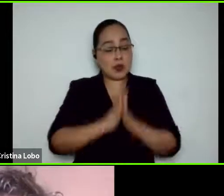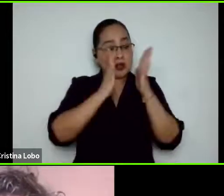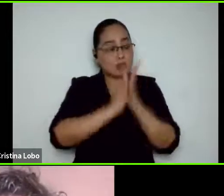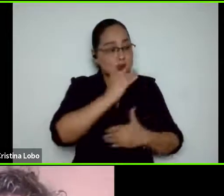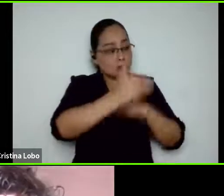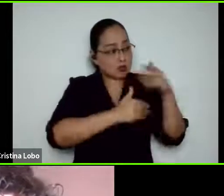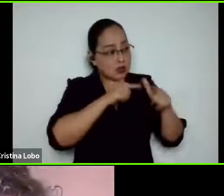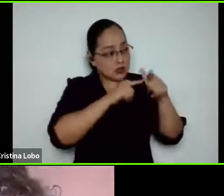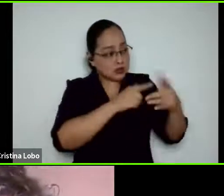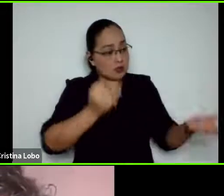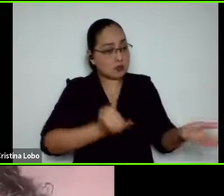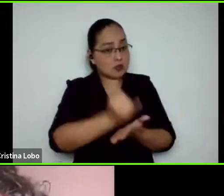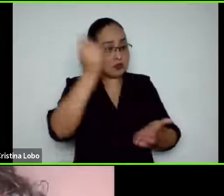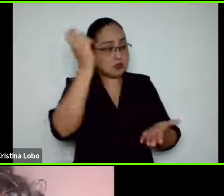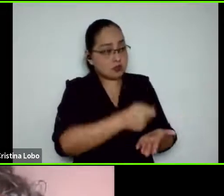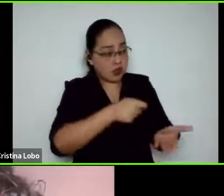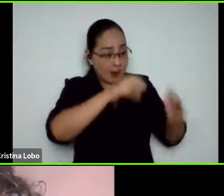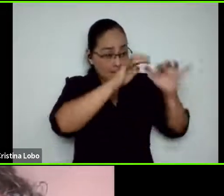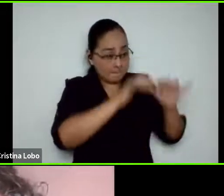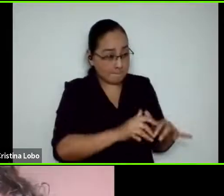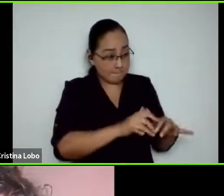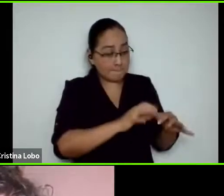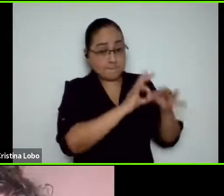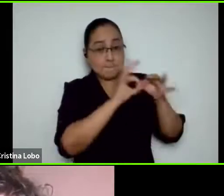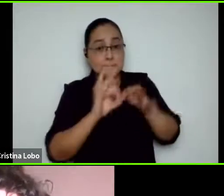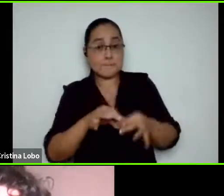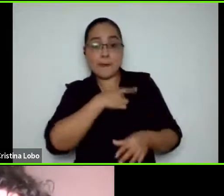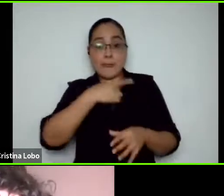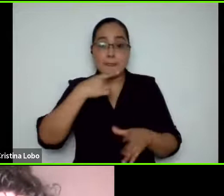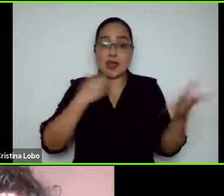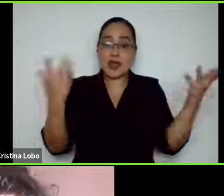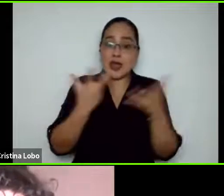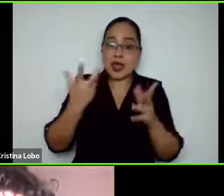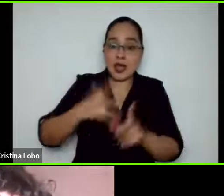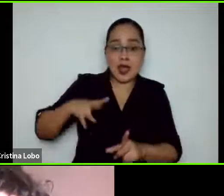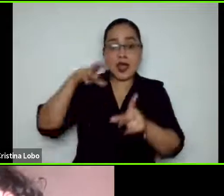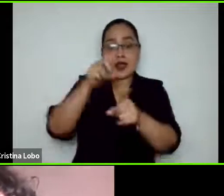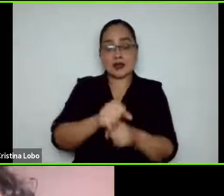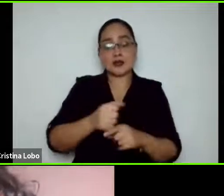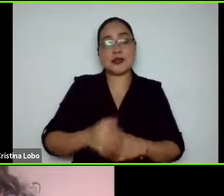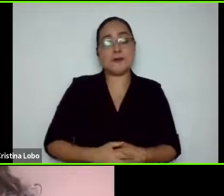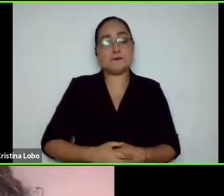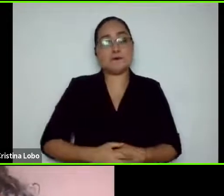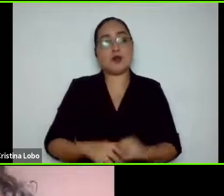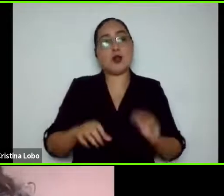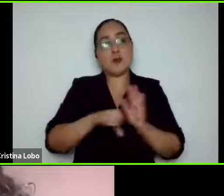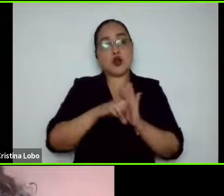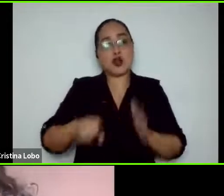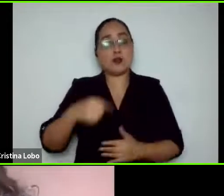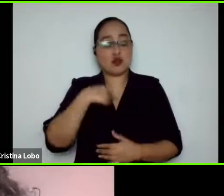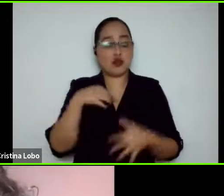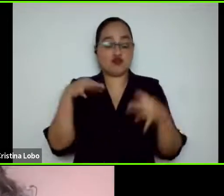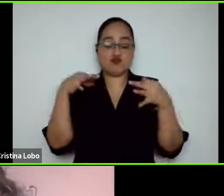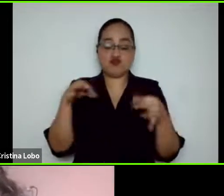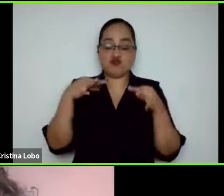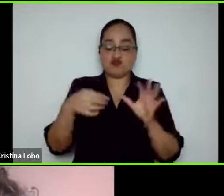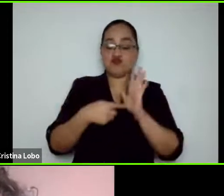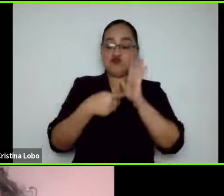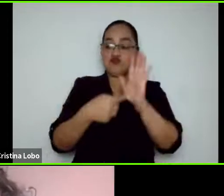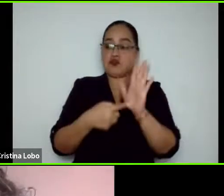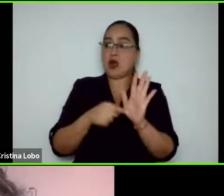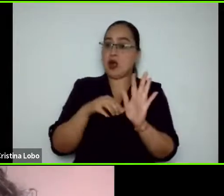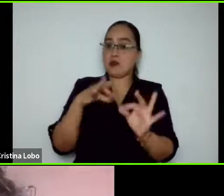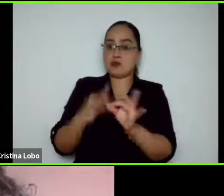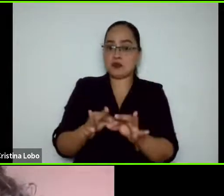sentencias. Porque las sentencias no son entendidas, o sea, una vez que sales del tribunal con una sentencia a tu favor, luego tienes que llevar a cumplirla.